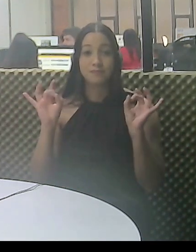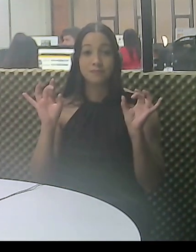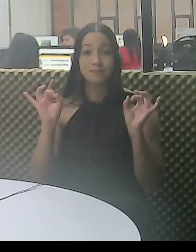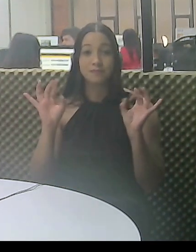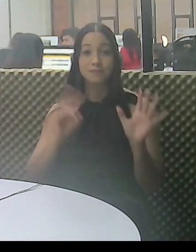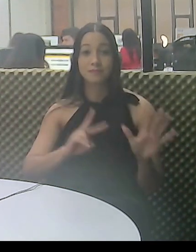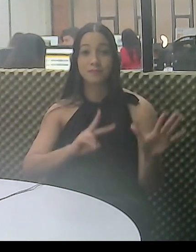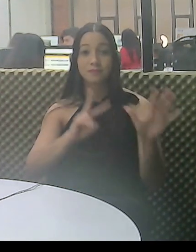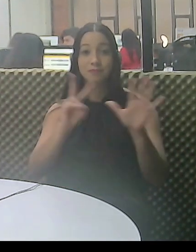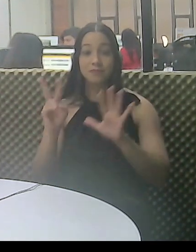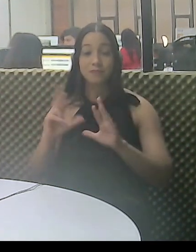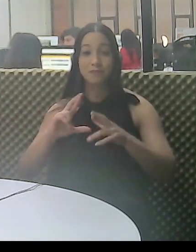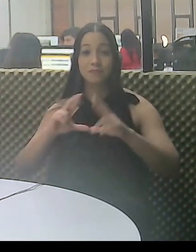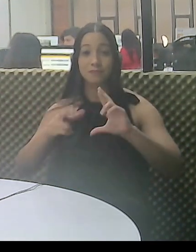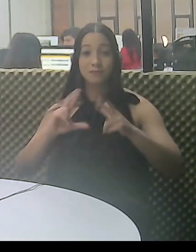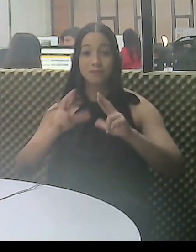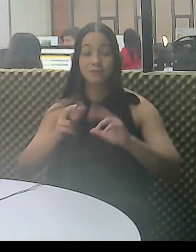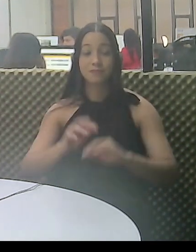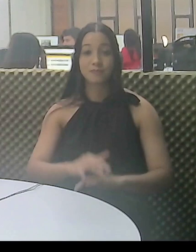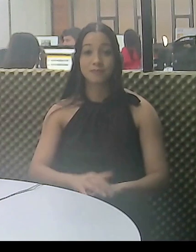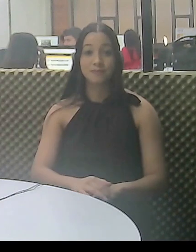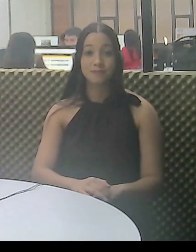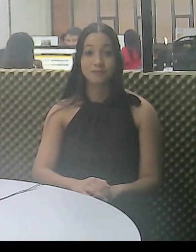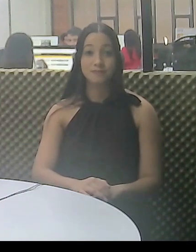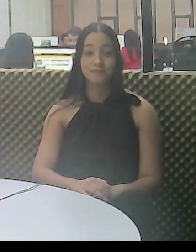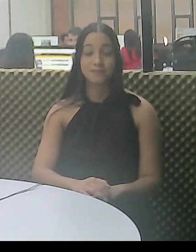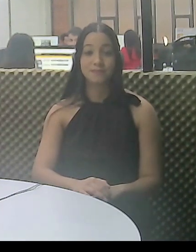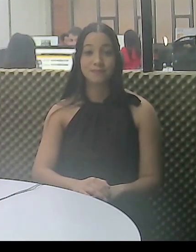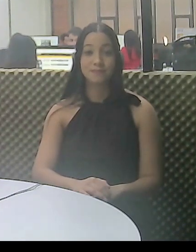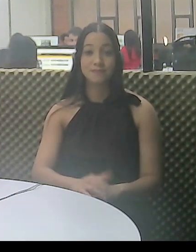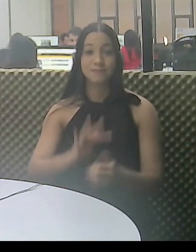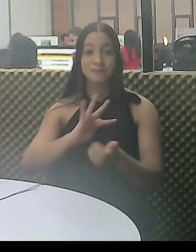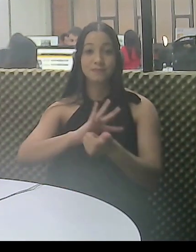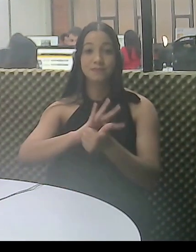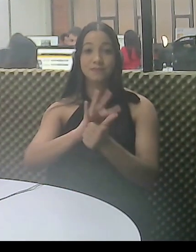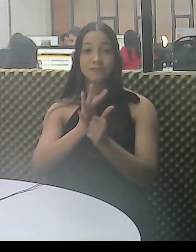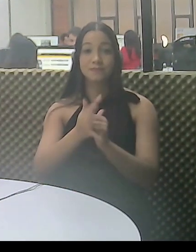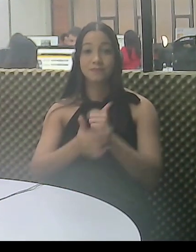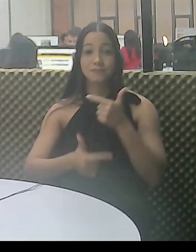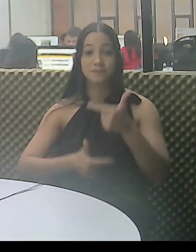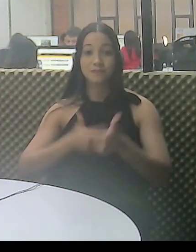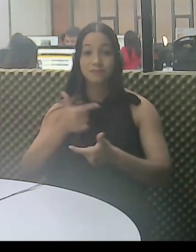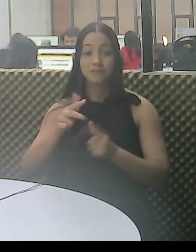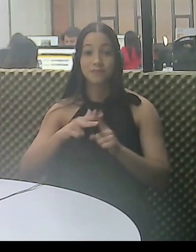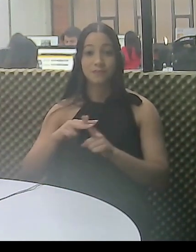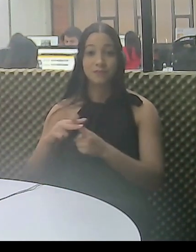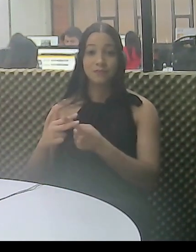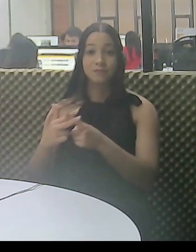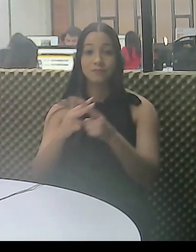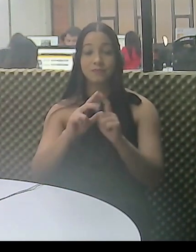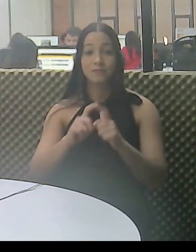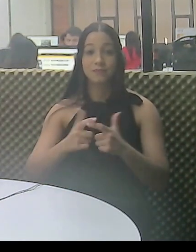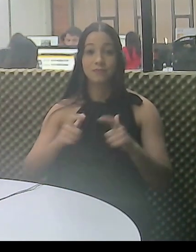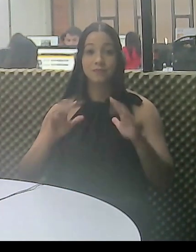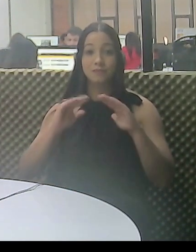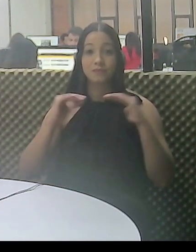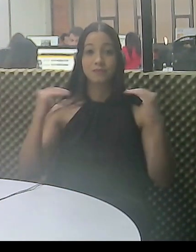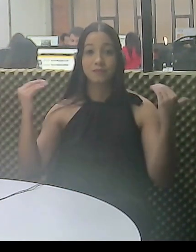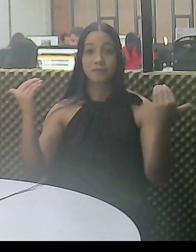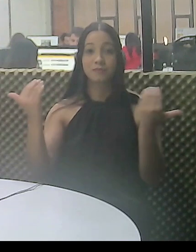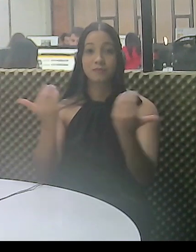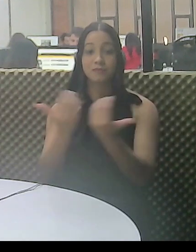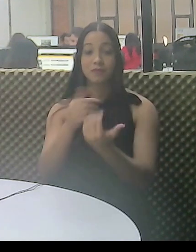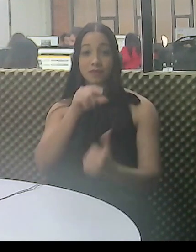pela Semana da Reciclagem. E ainda, Futel inicia serviço de reforma e ampliação da arquibancada do